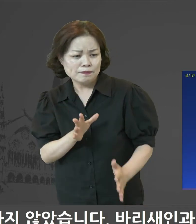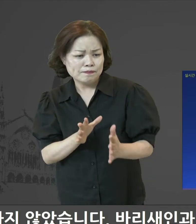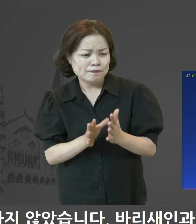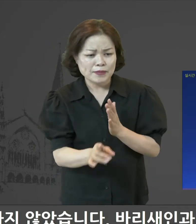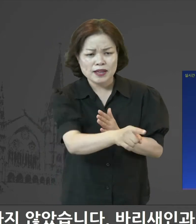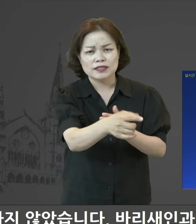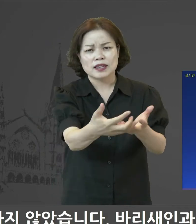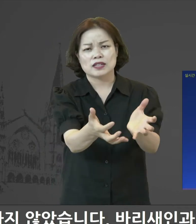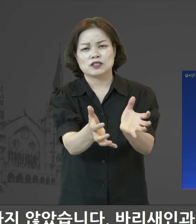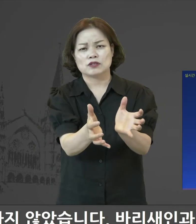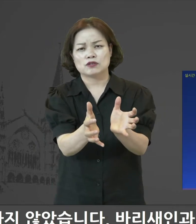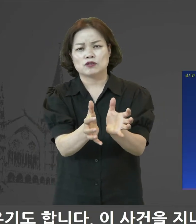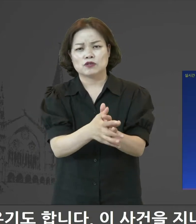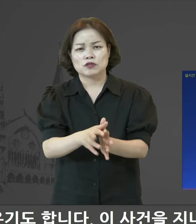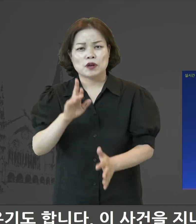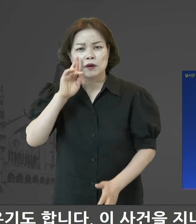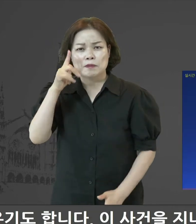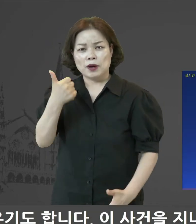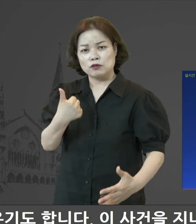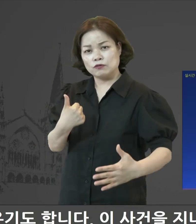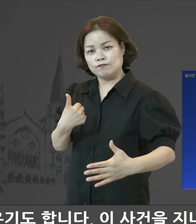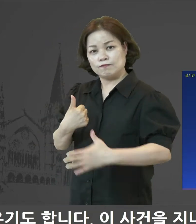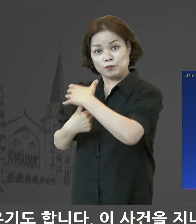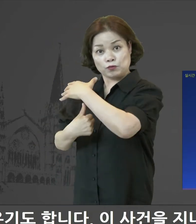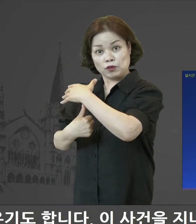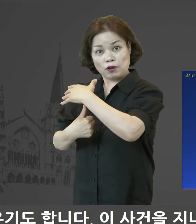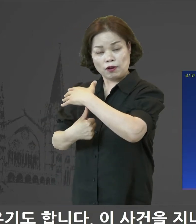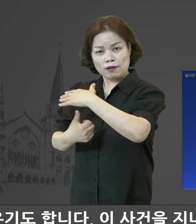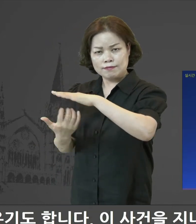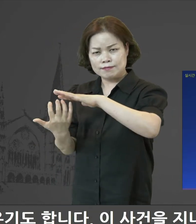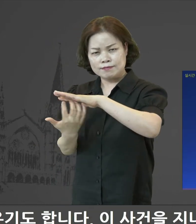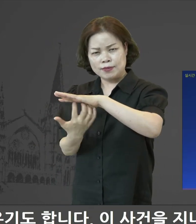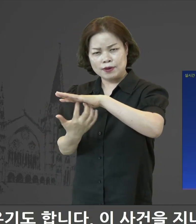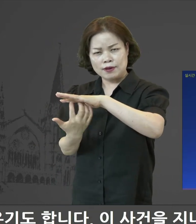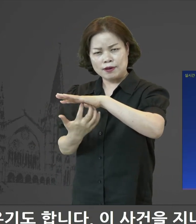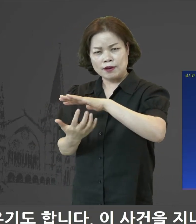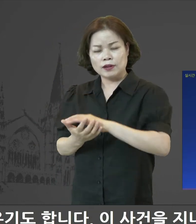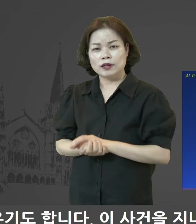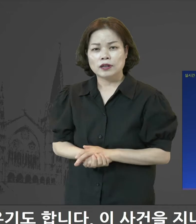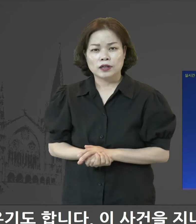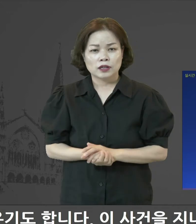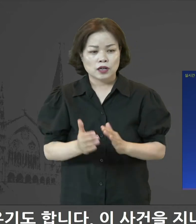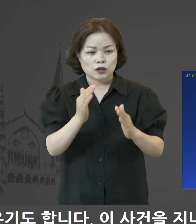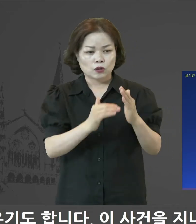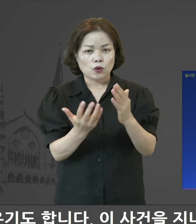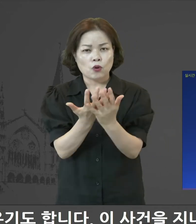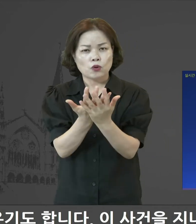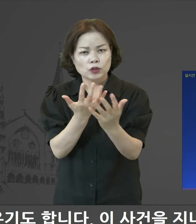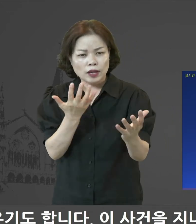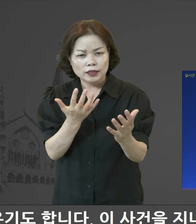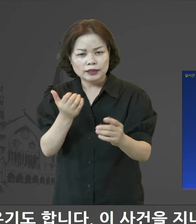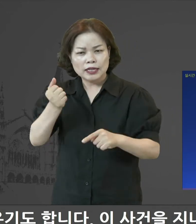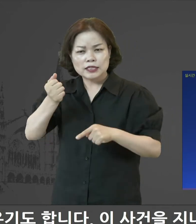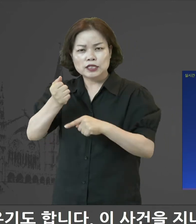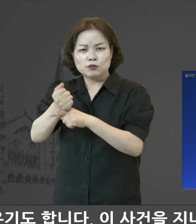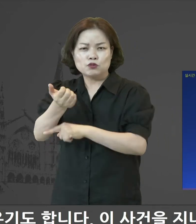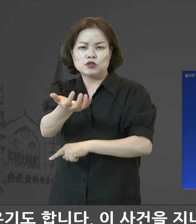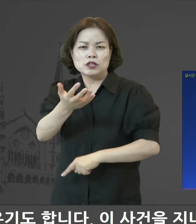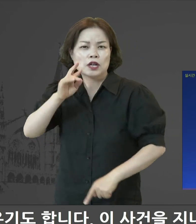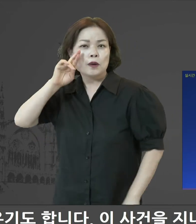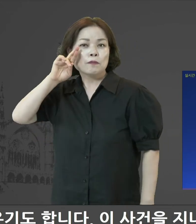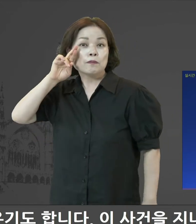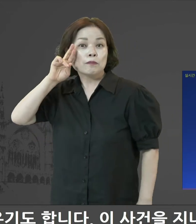극단주의자들이 바울을 죽이려고 결단을 한 겁니다. 사실은 공회에서의 신문 이전에